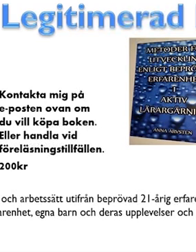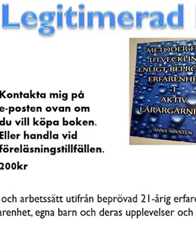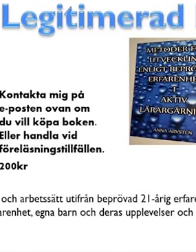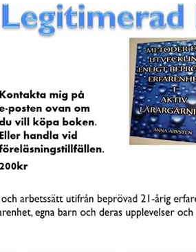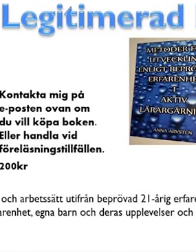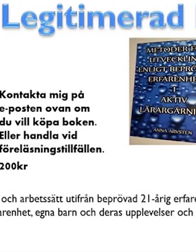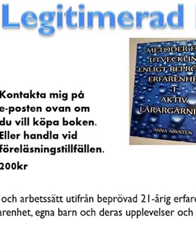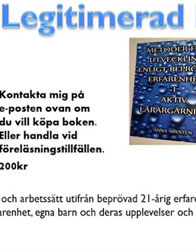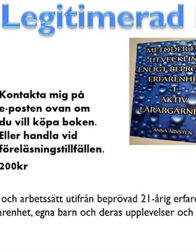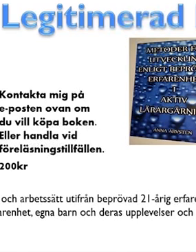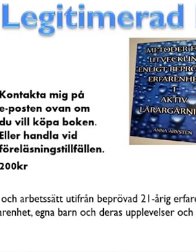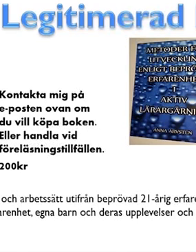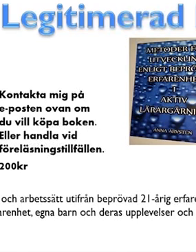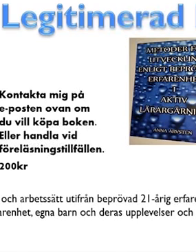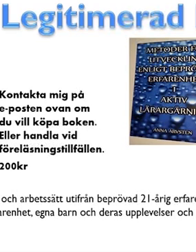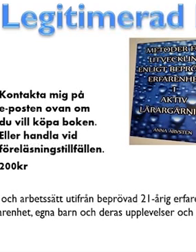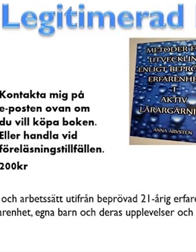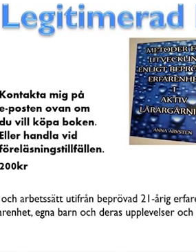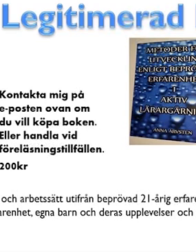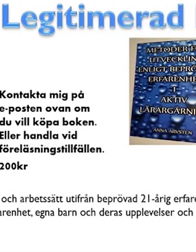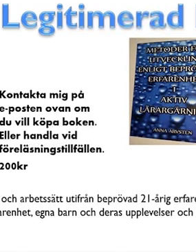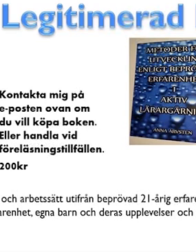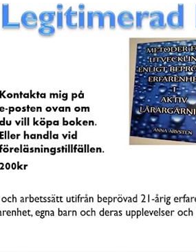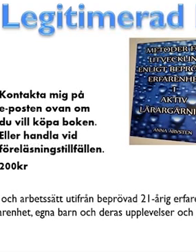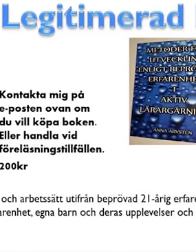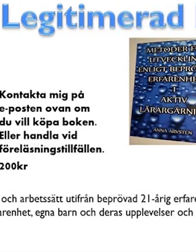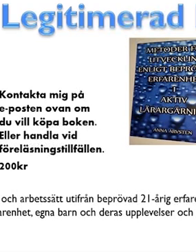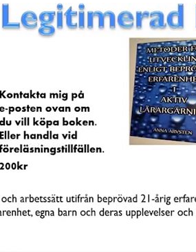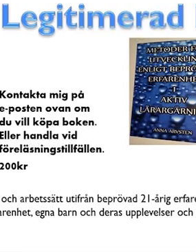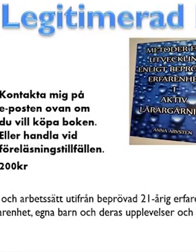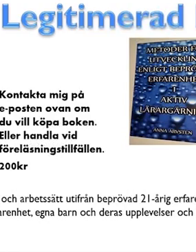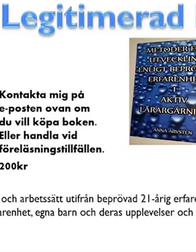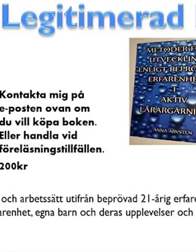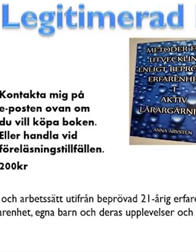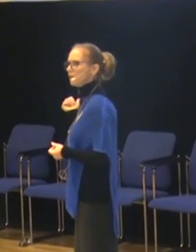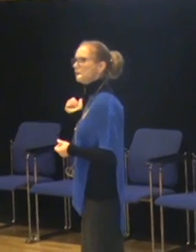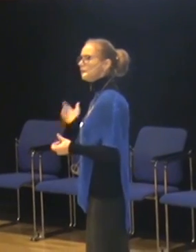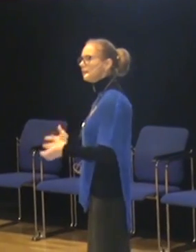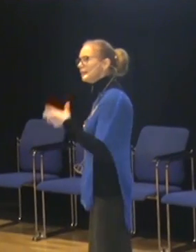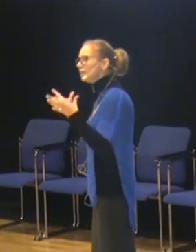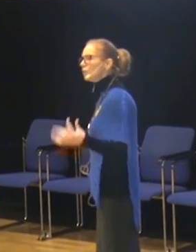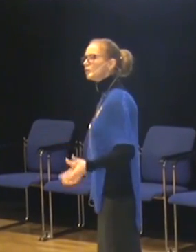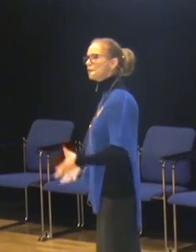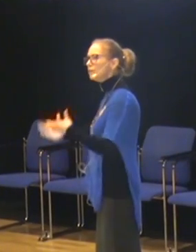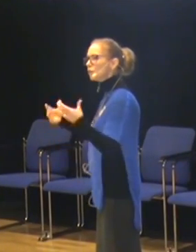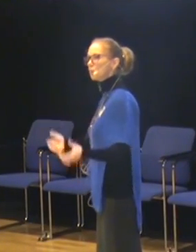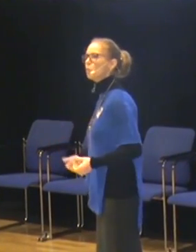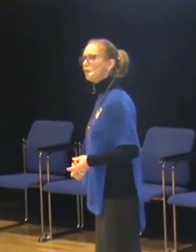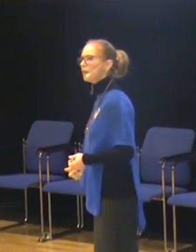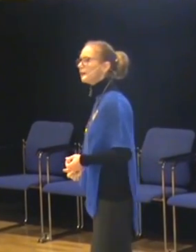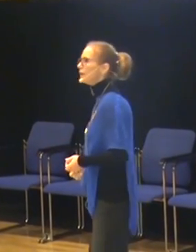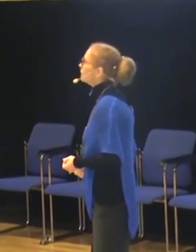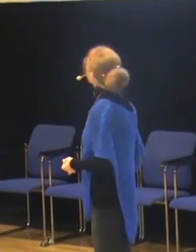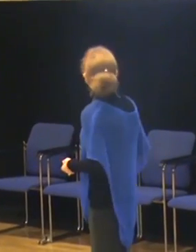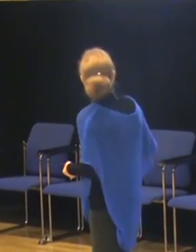jag tänkte när jag var 15 att jag ska nog bli lärare. Det är jätteviktigt. Jag satsar på det. Det är liv och energi och jag kan